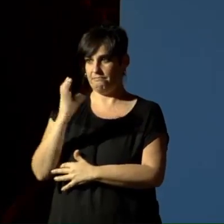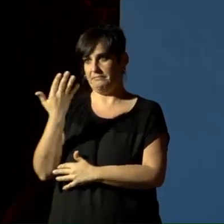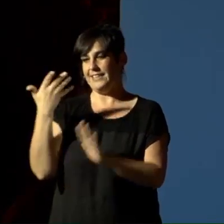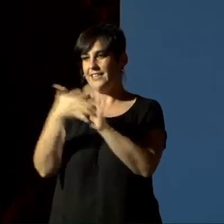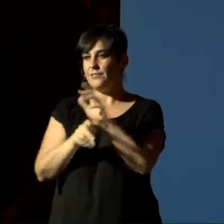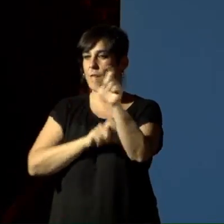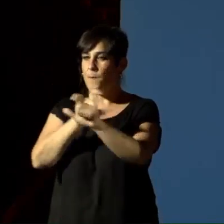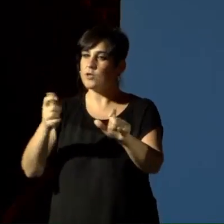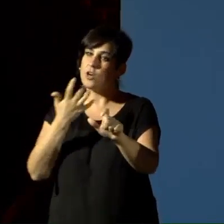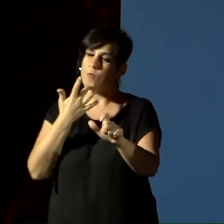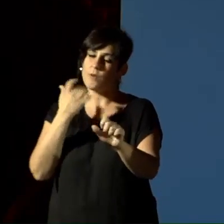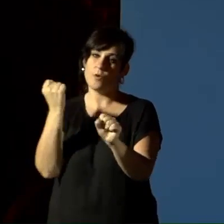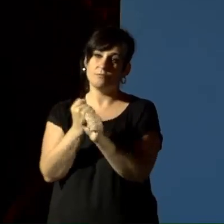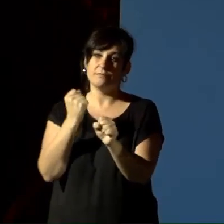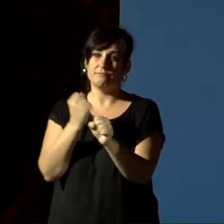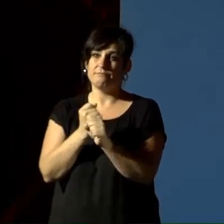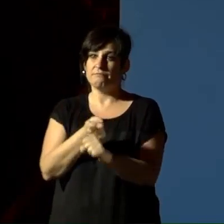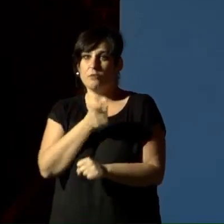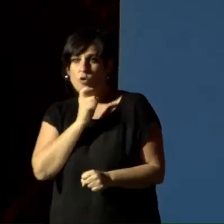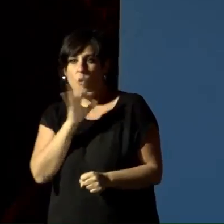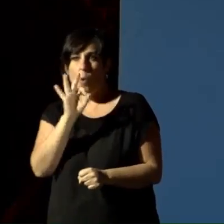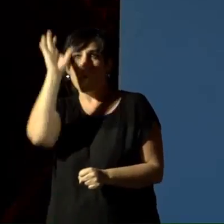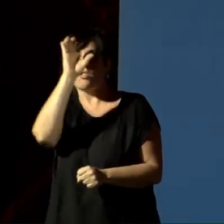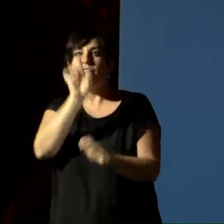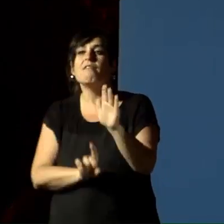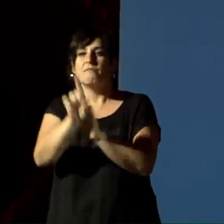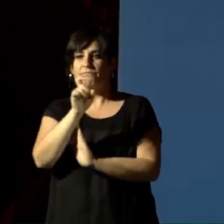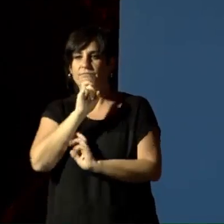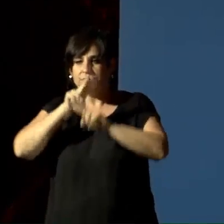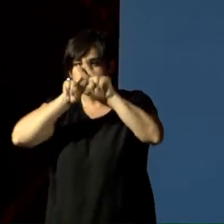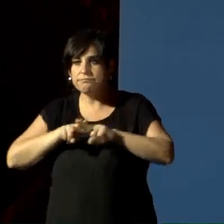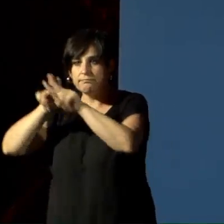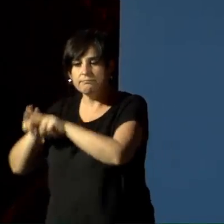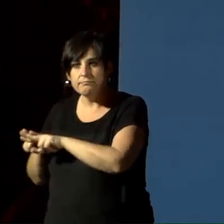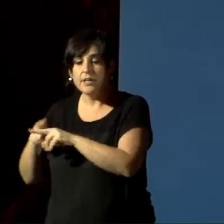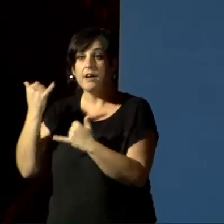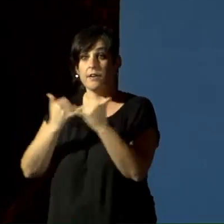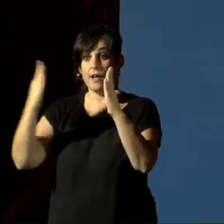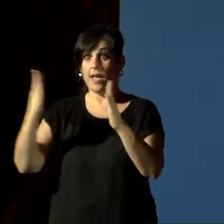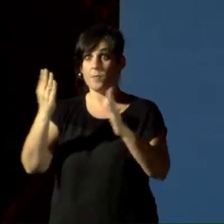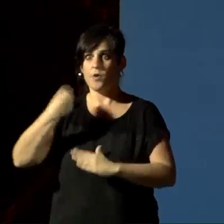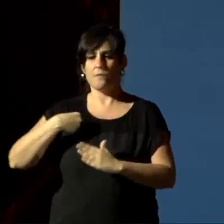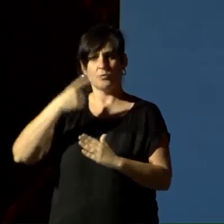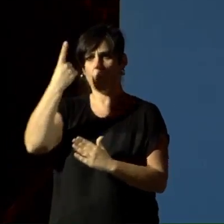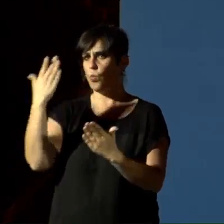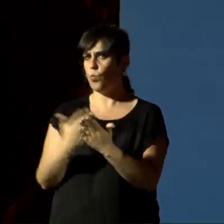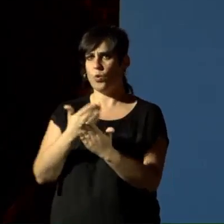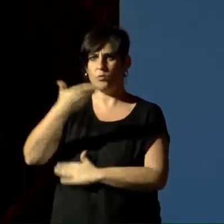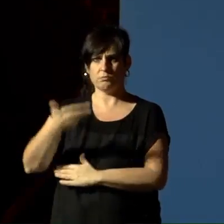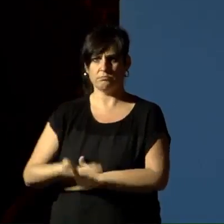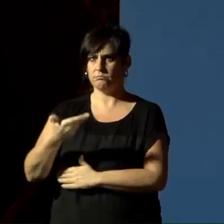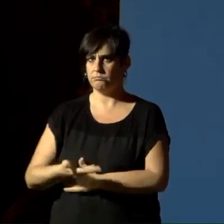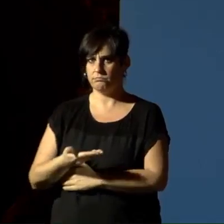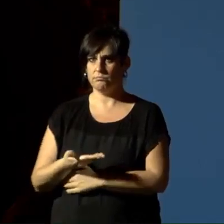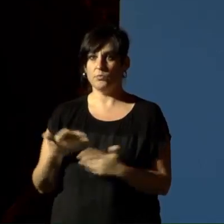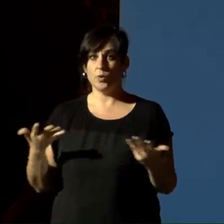en epistemoloxía, non? E como traballaba a ciencia. Houve un libro que tivo moita importancia daquela,